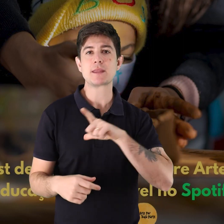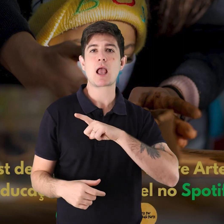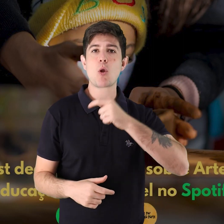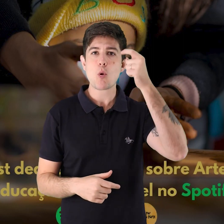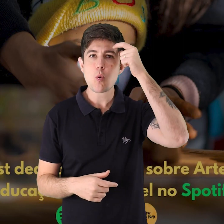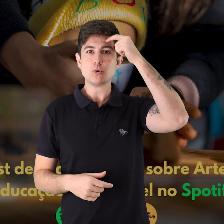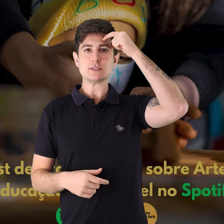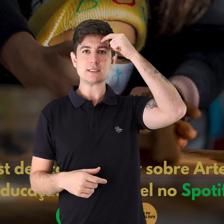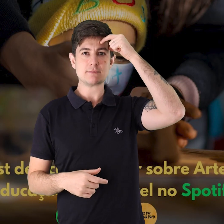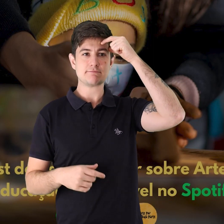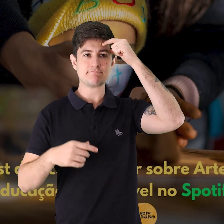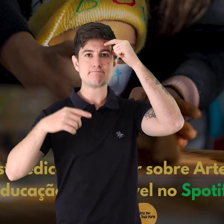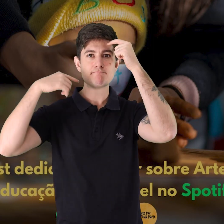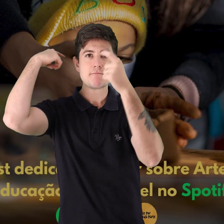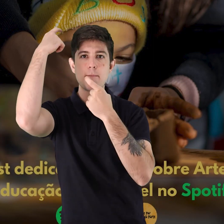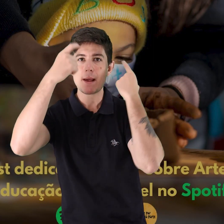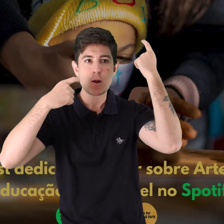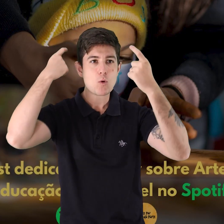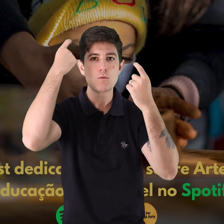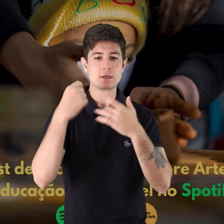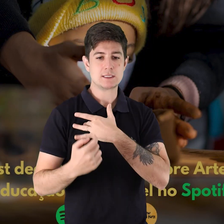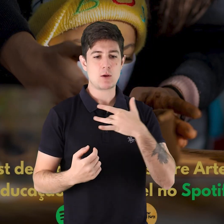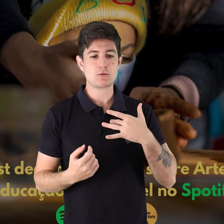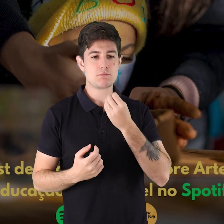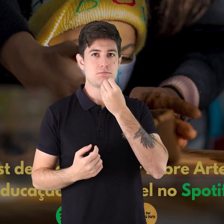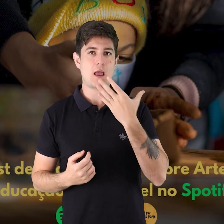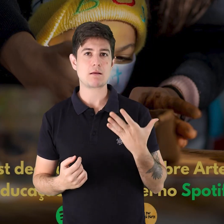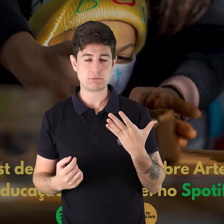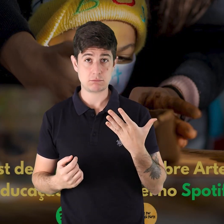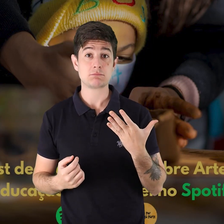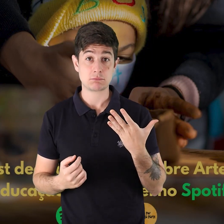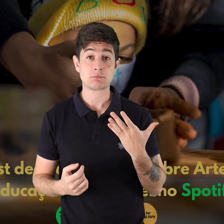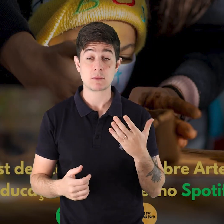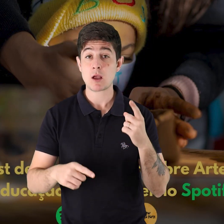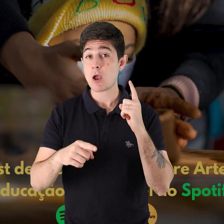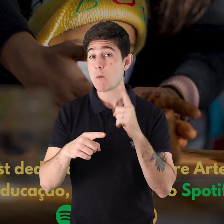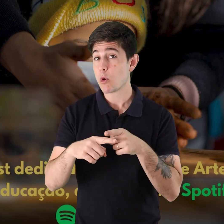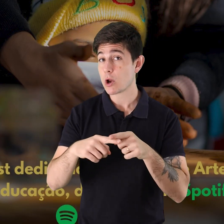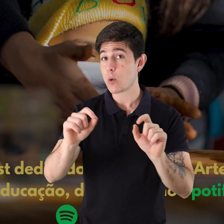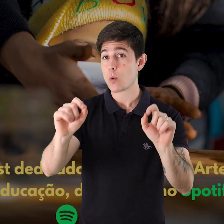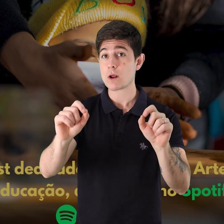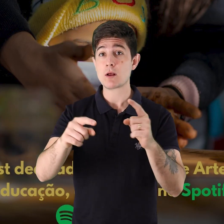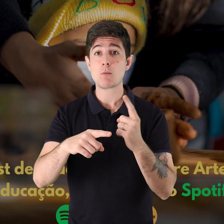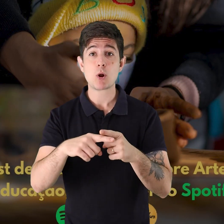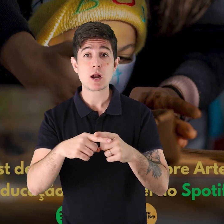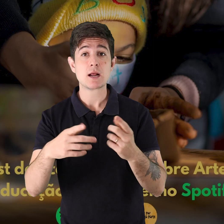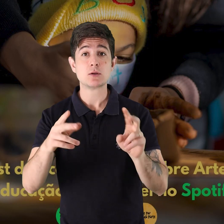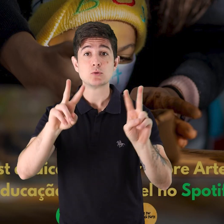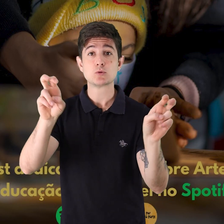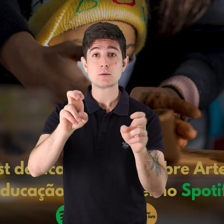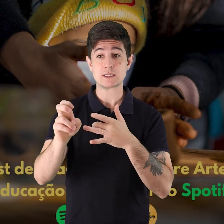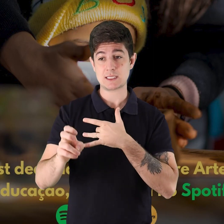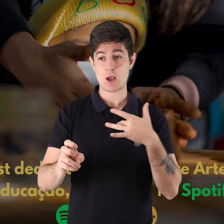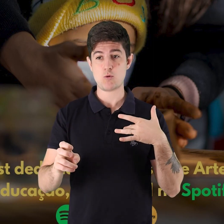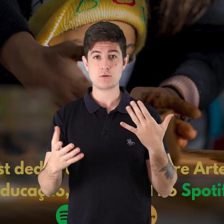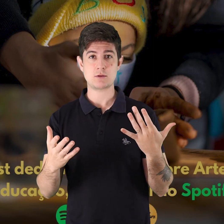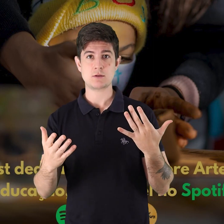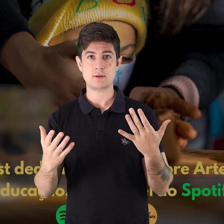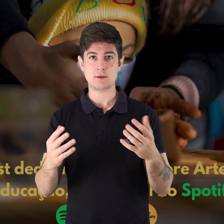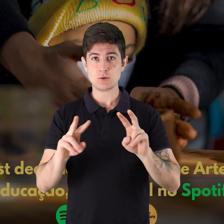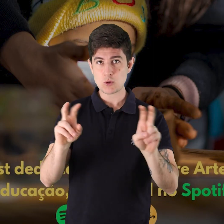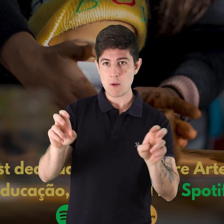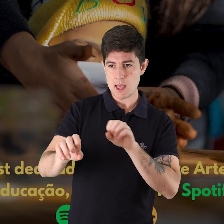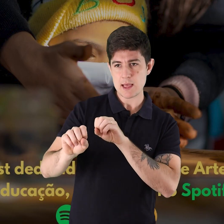que eles têm em relação à preocupação com o bem-estar. Porque quando você fala de educação, não tem como você pensar